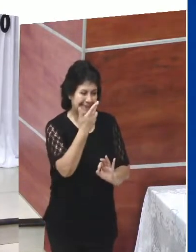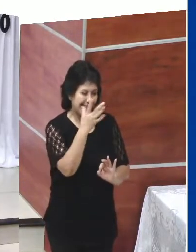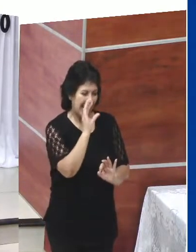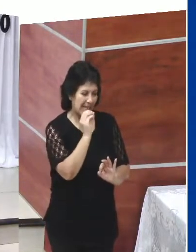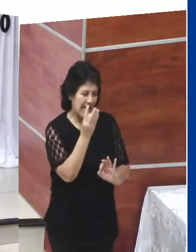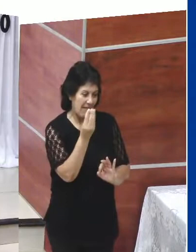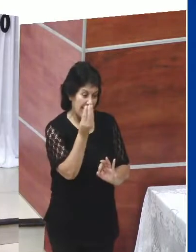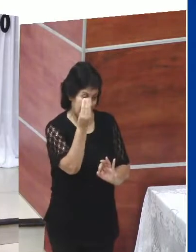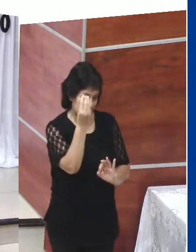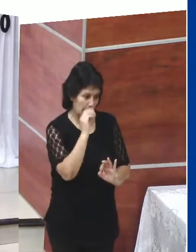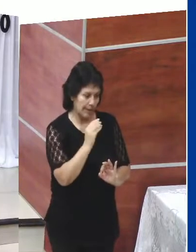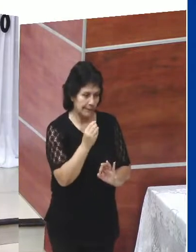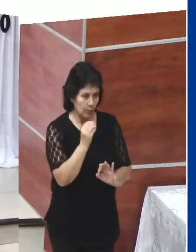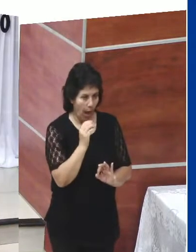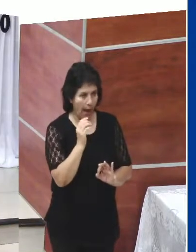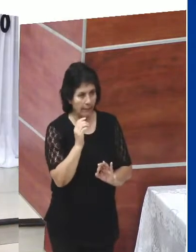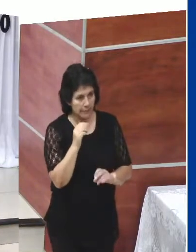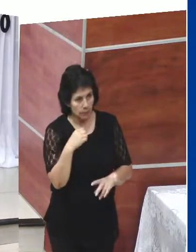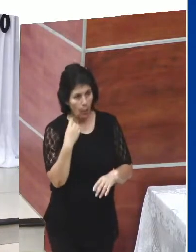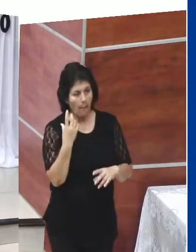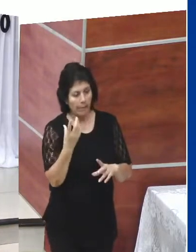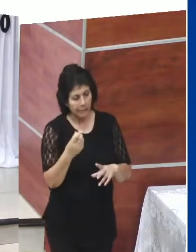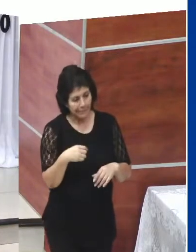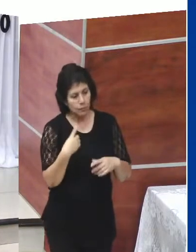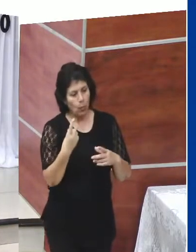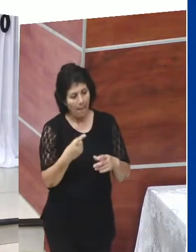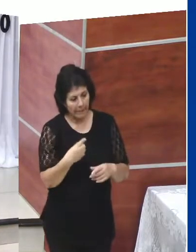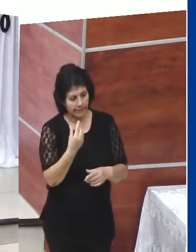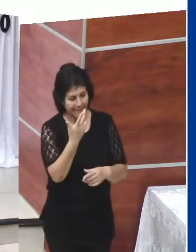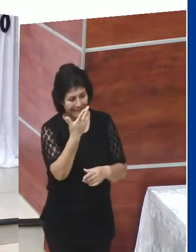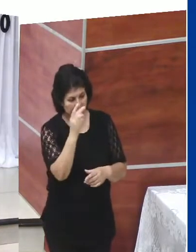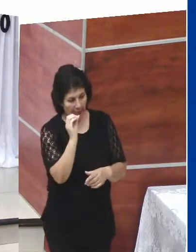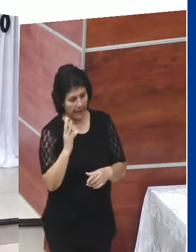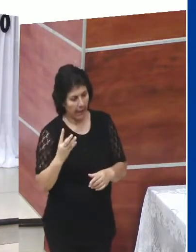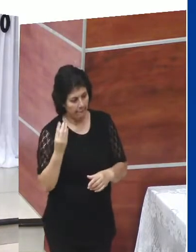cierto? Y ya vamos a la siguiente bocanada, ¿no?